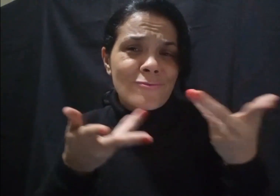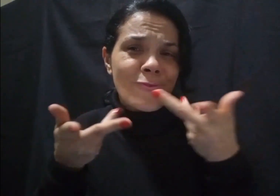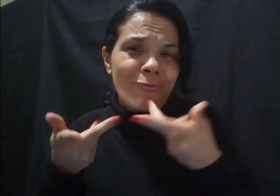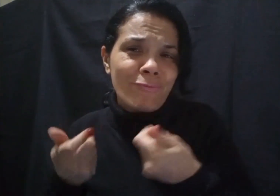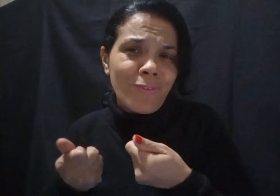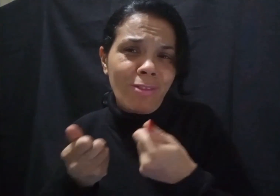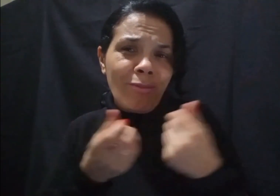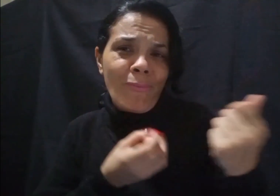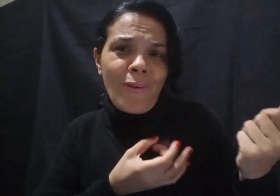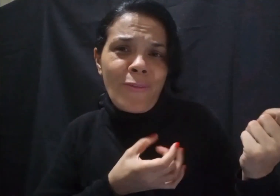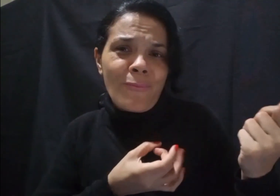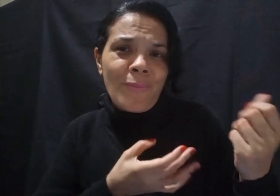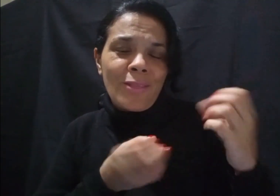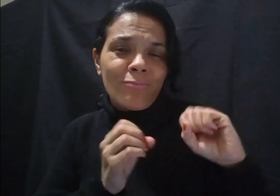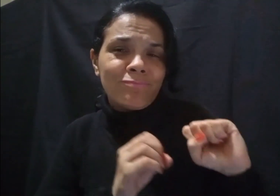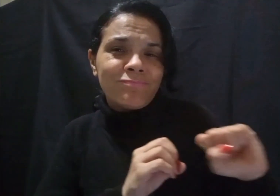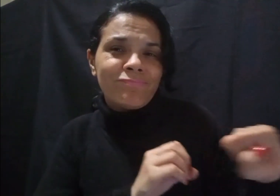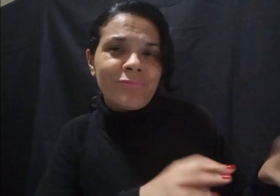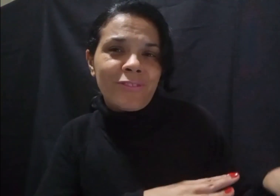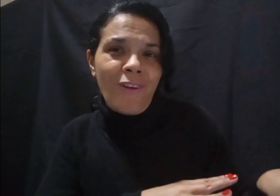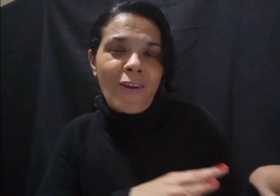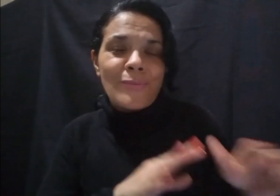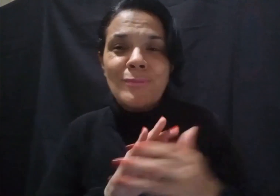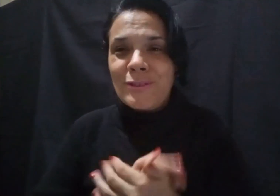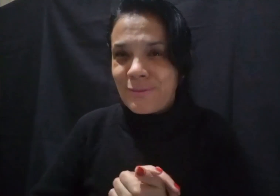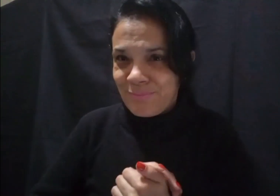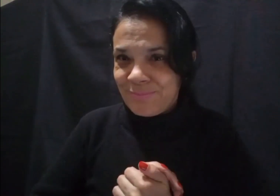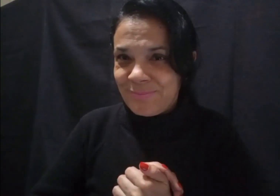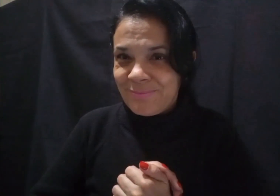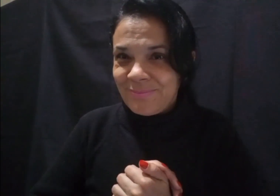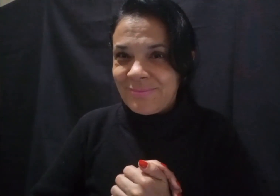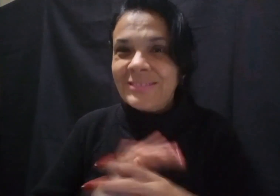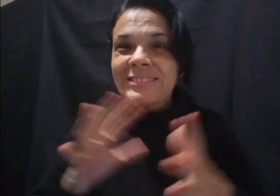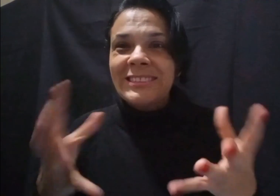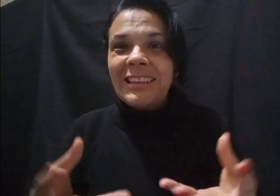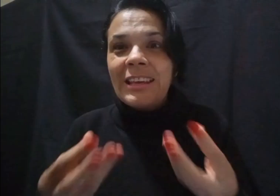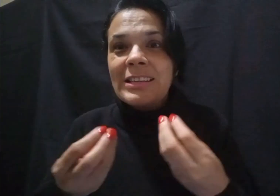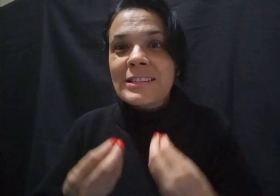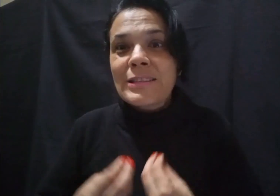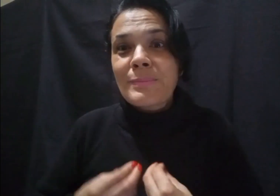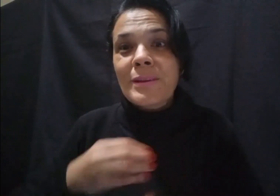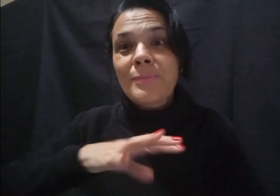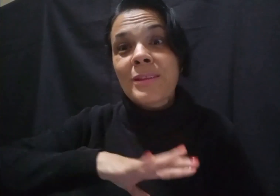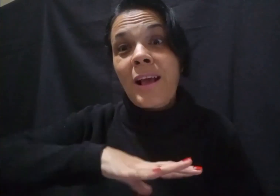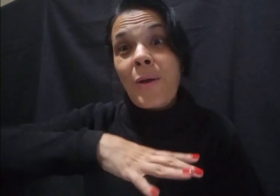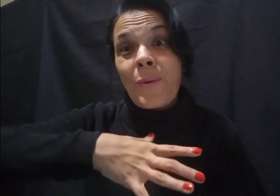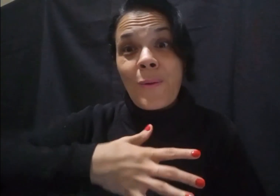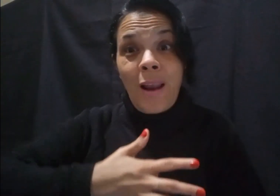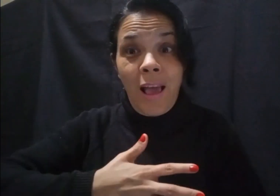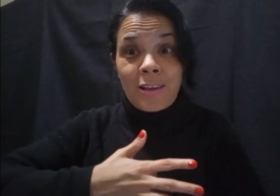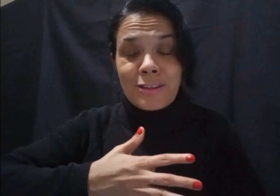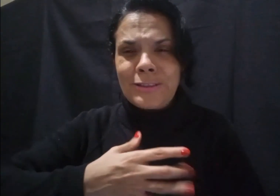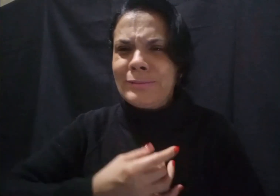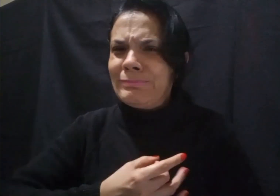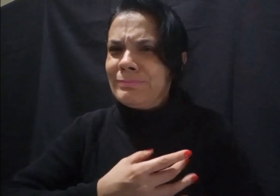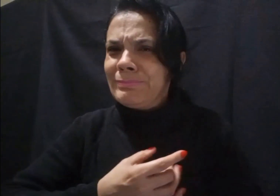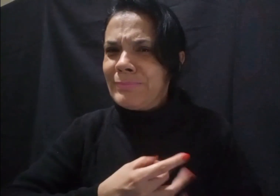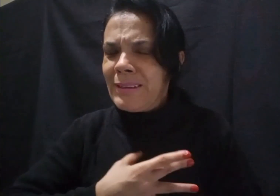convite para abandonarmos o medo que nos paralisa e abraçarmos a coragem que nos transforma. Não se trata de não